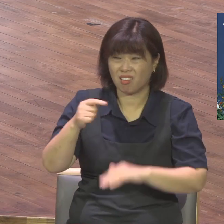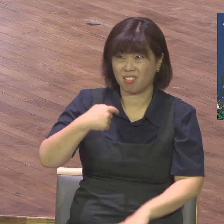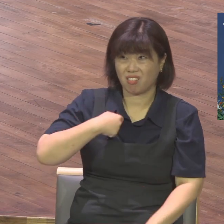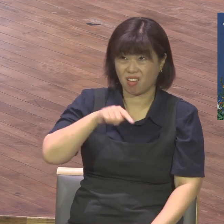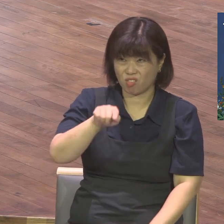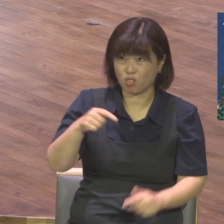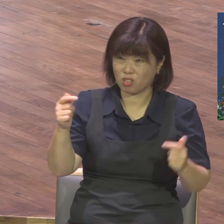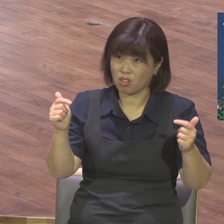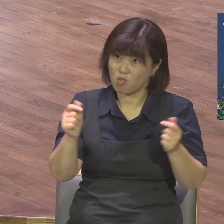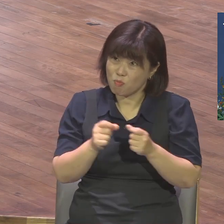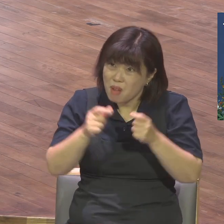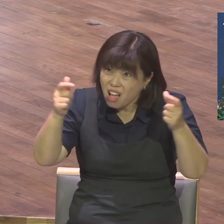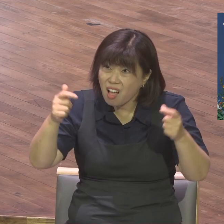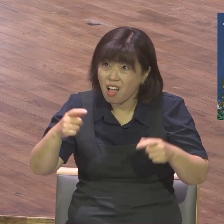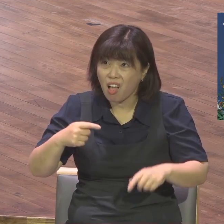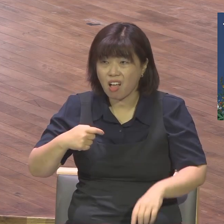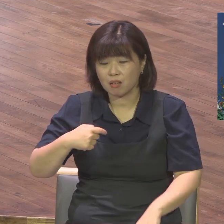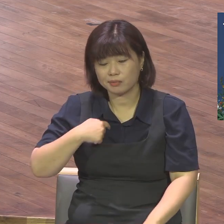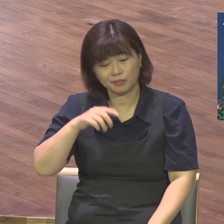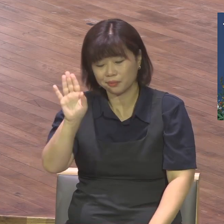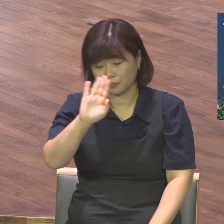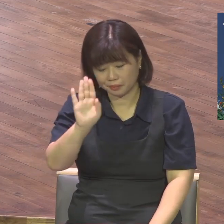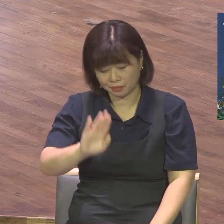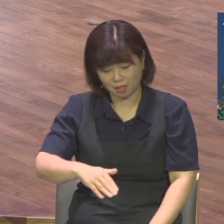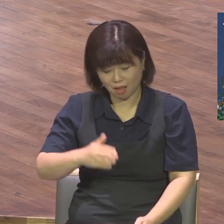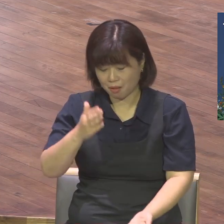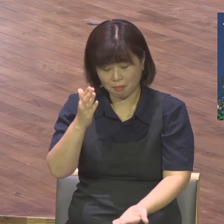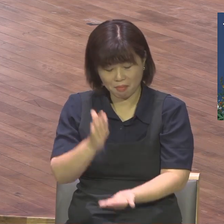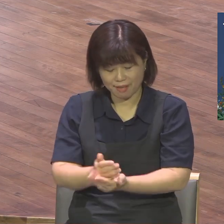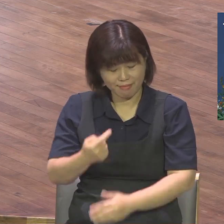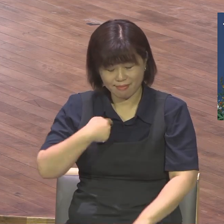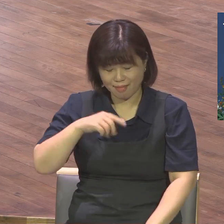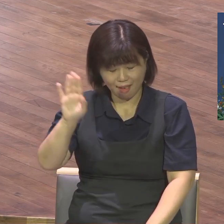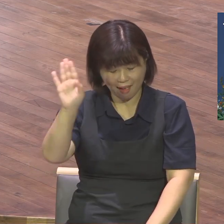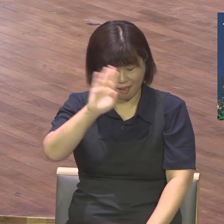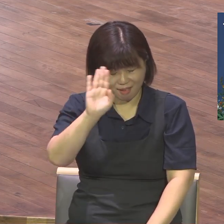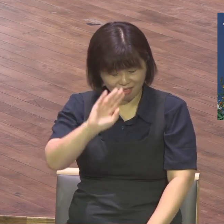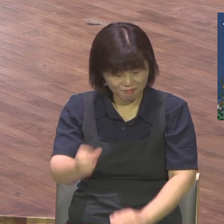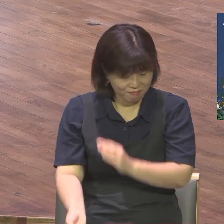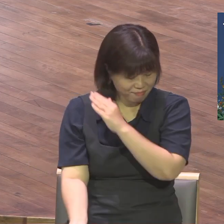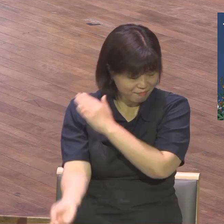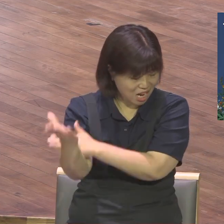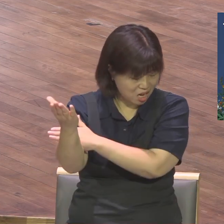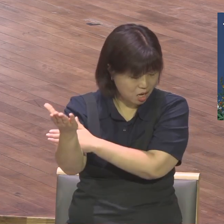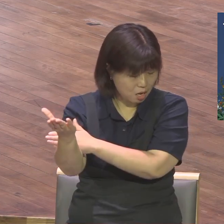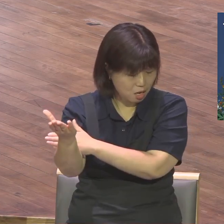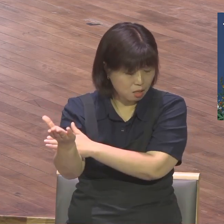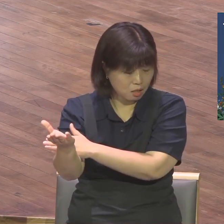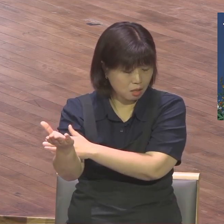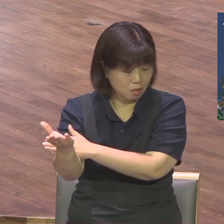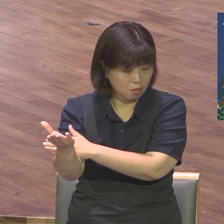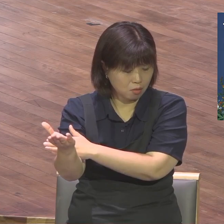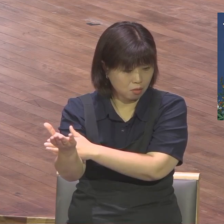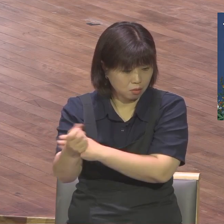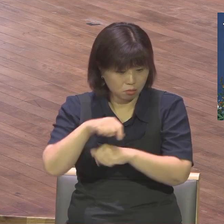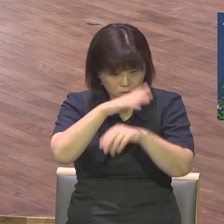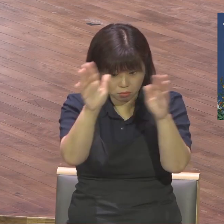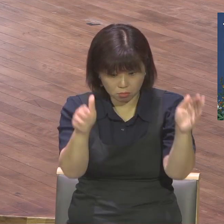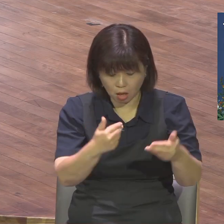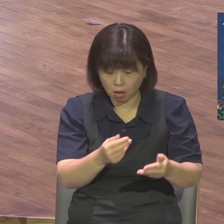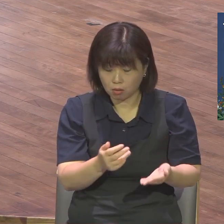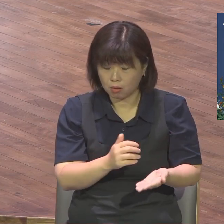왔는데 이들이 체력적으로 한계가 있으니까 군의관들이 와보니까 뭐 할 수가 없어. 다